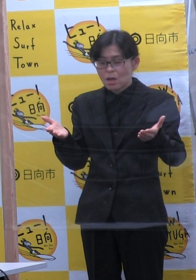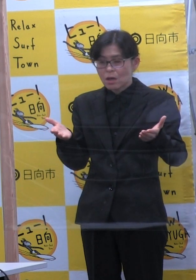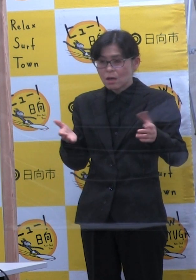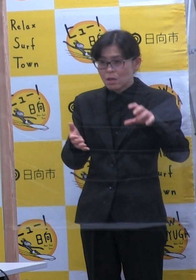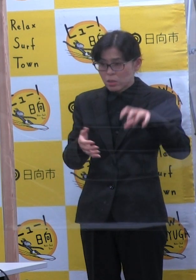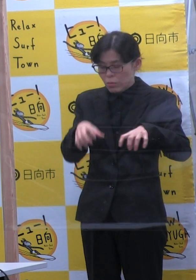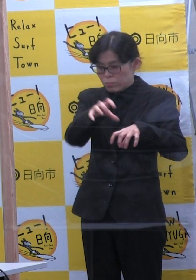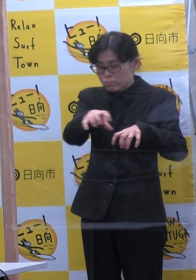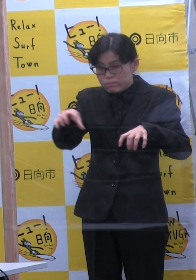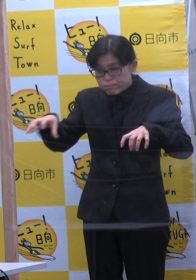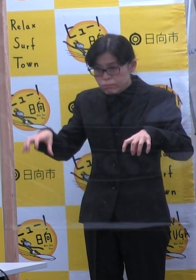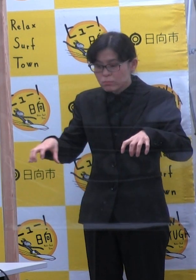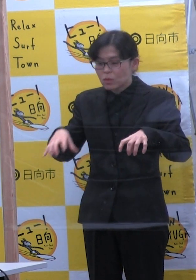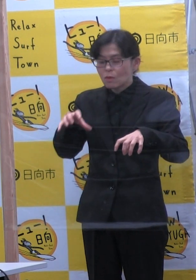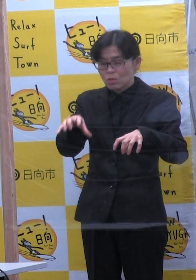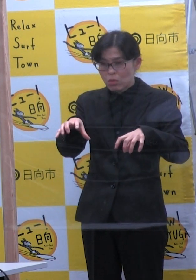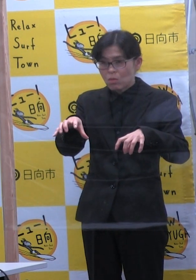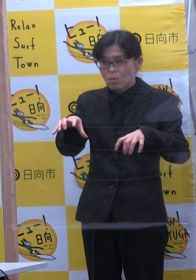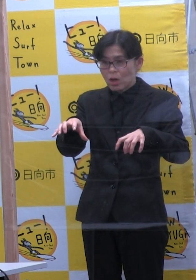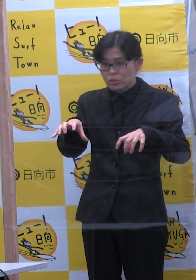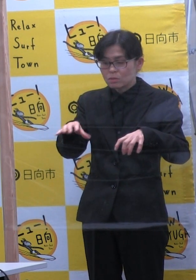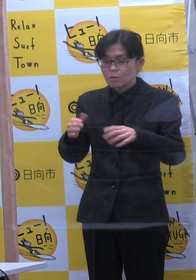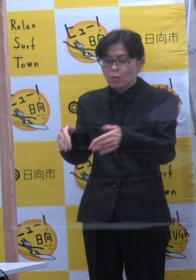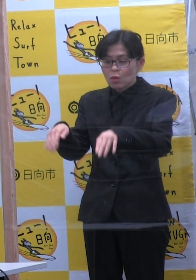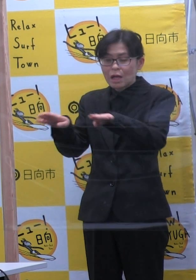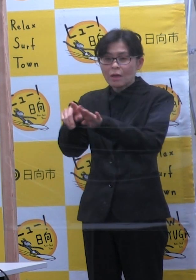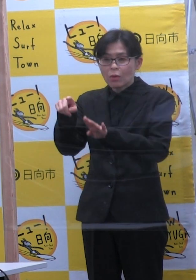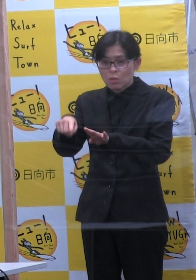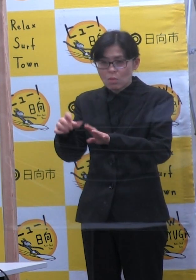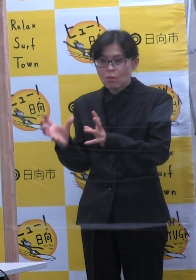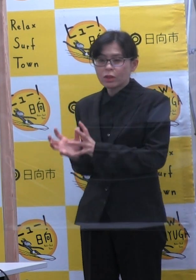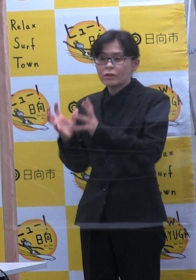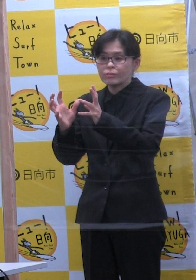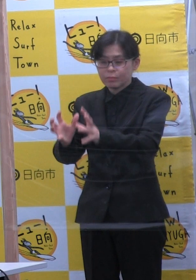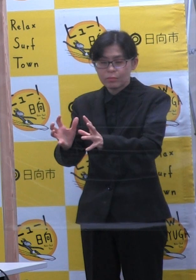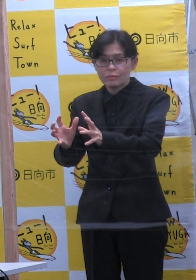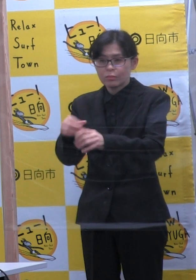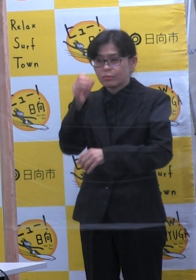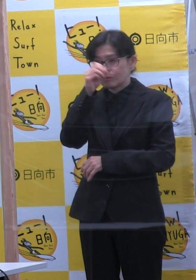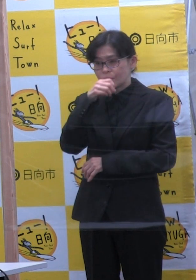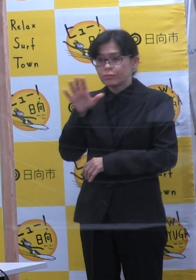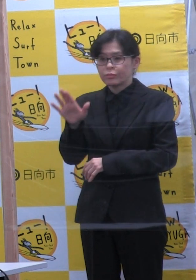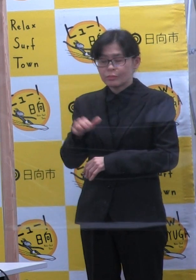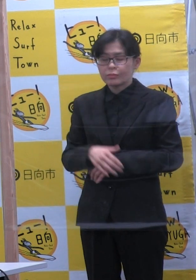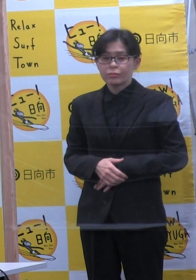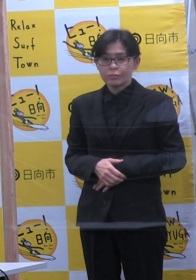イオン日向店敷地内にある既存の建物に移転することとしております。